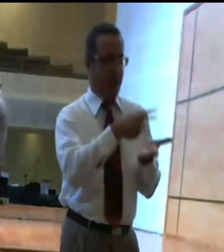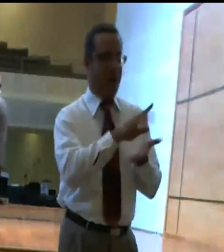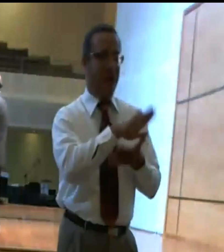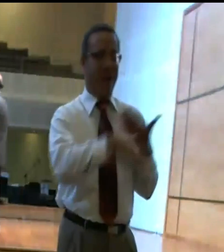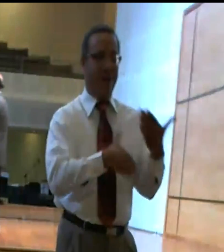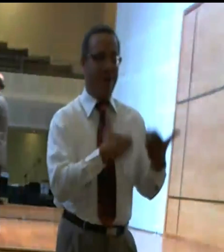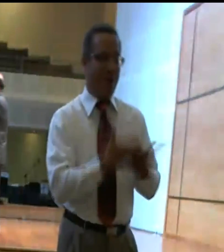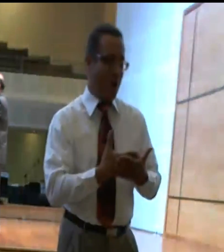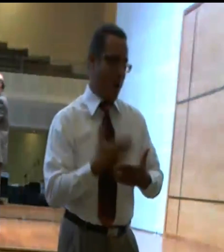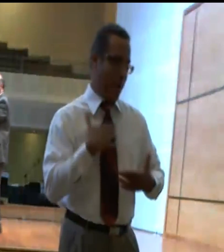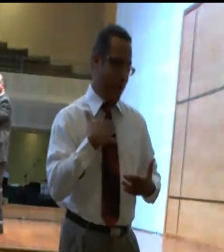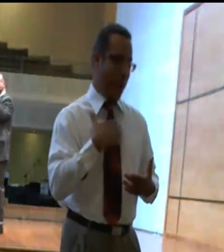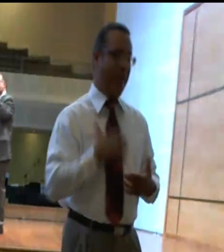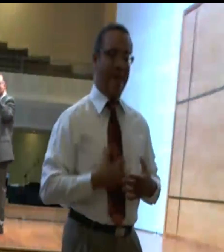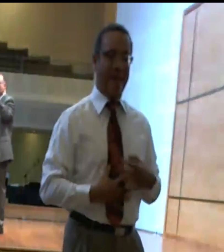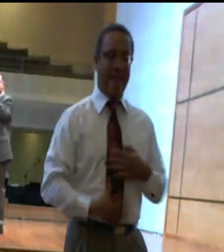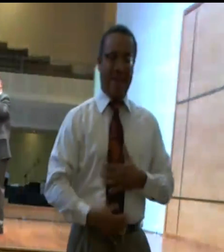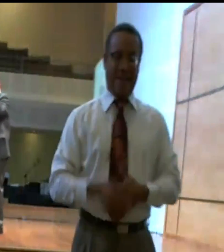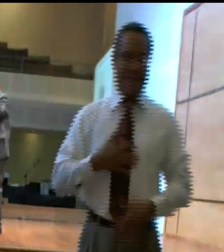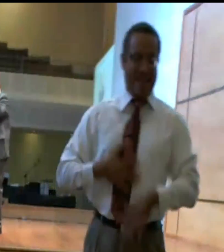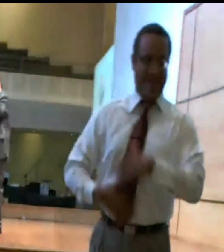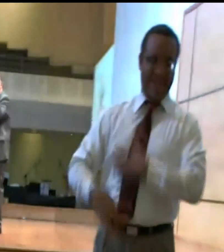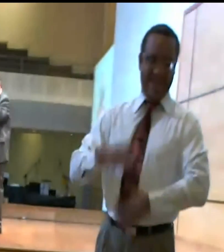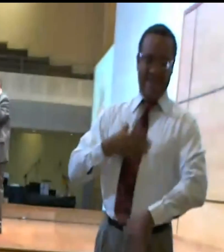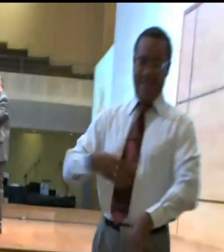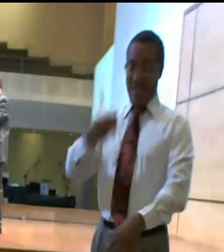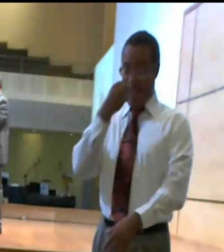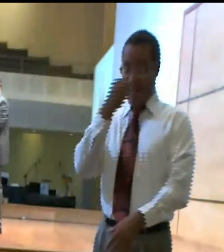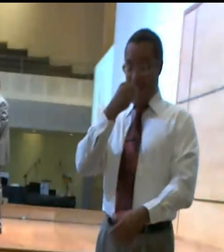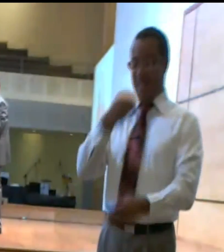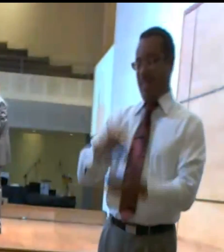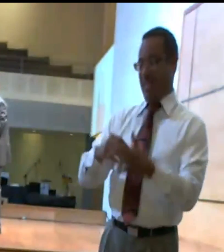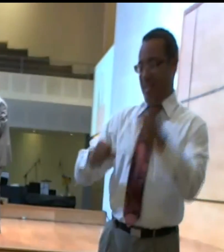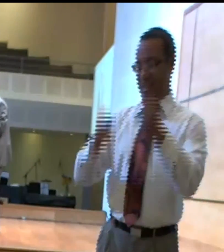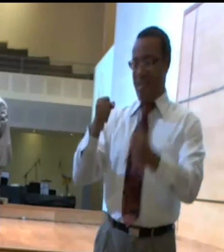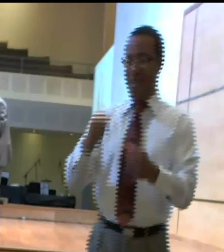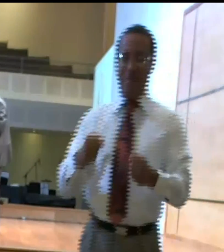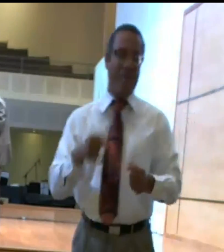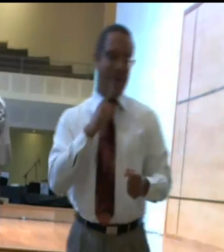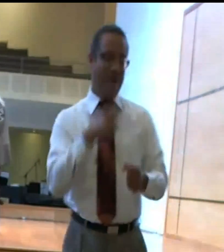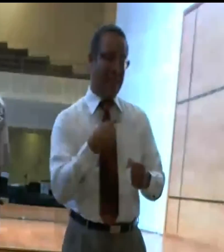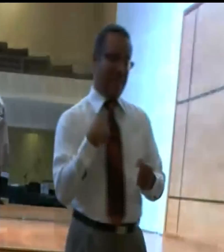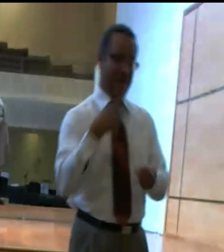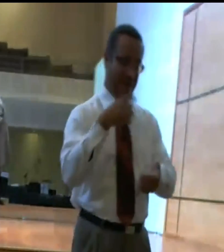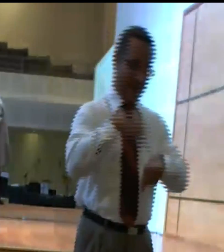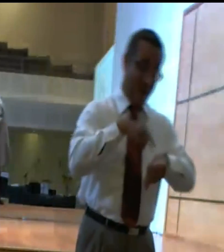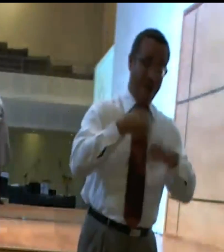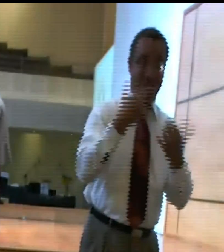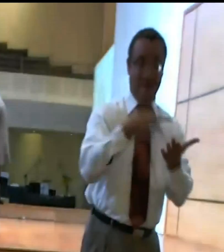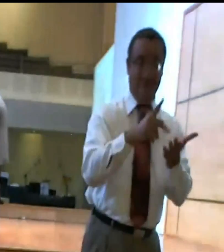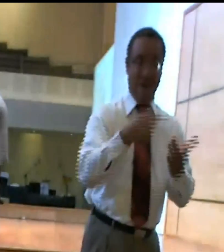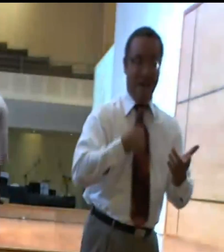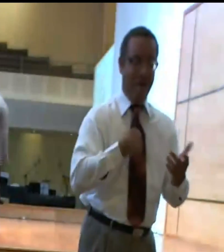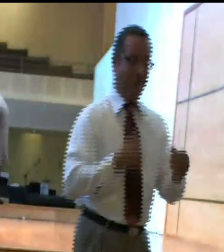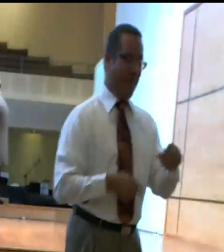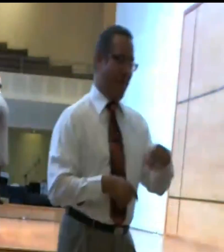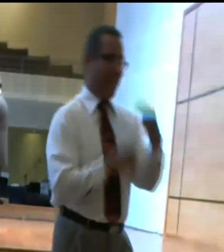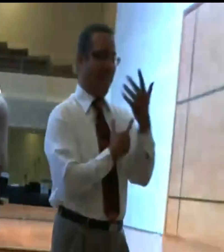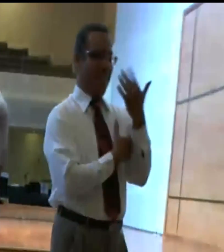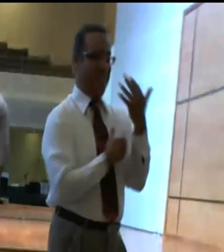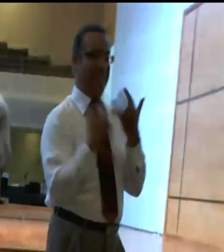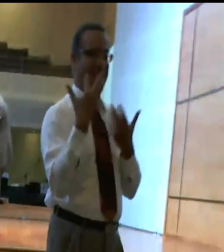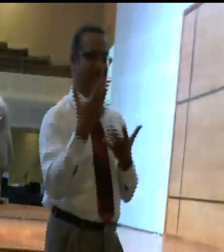pero entonces ocurre lo que según nuestra lógica no debiera suceder. ¿Cómo podemos